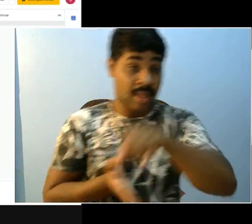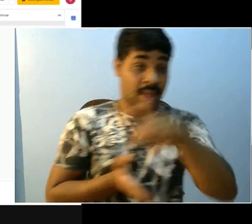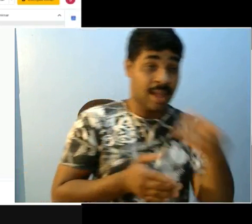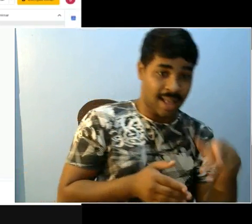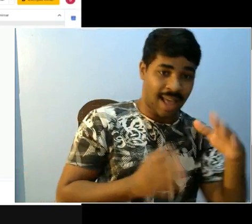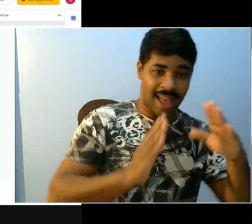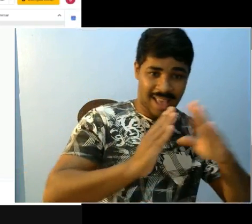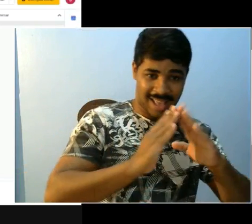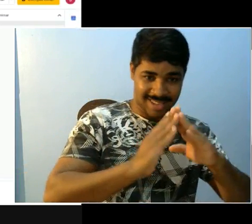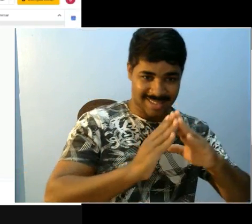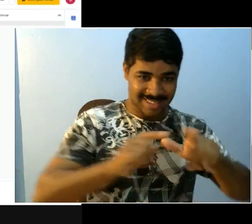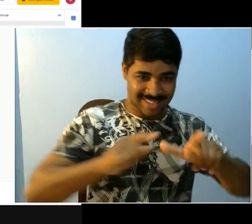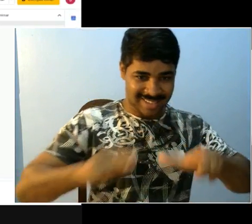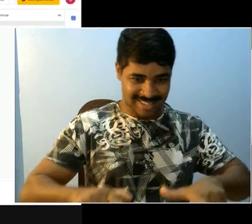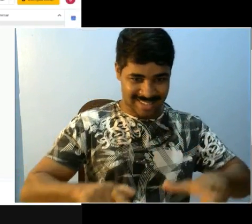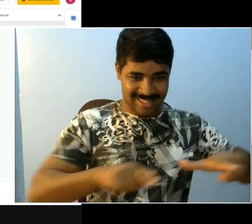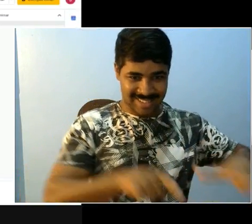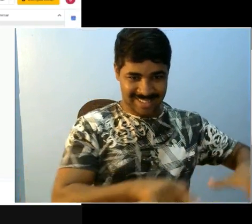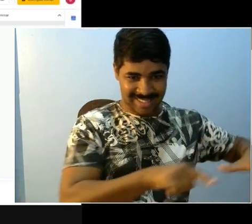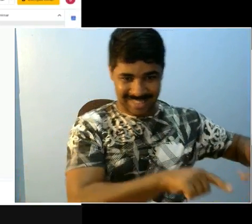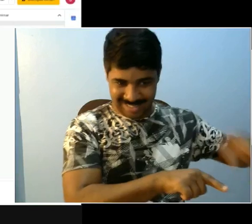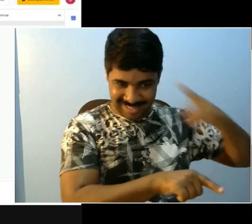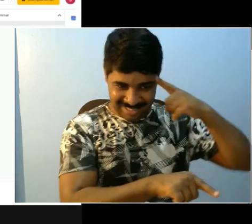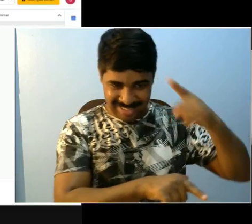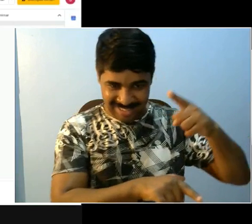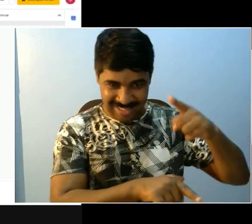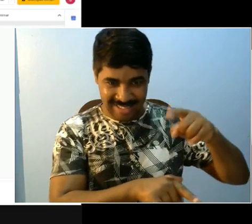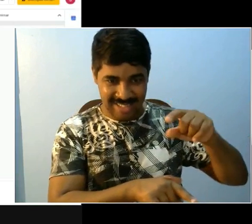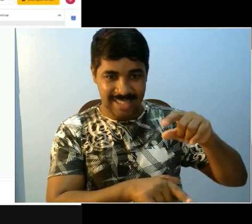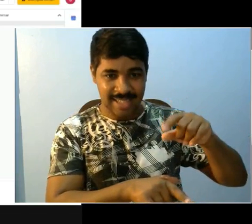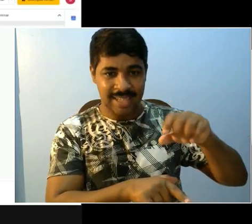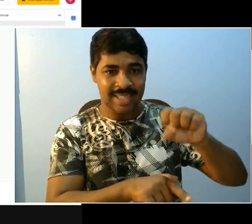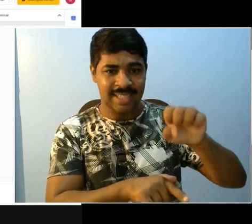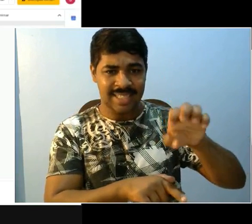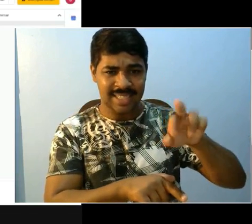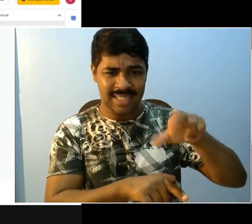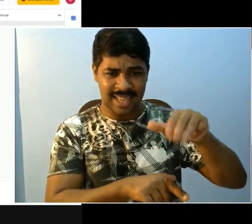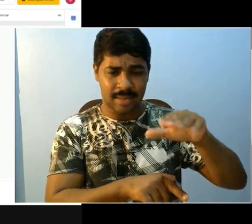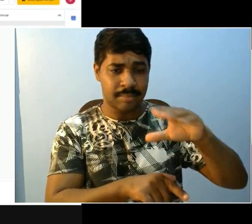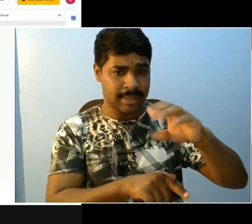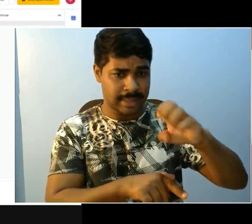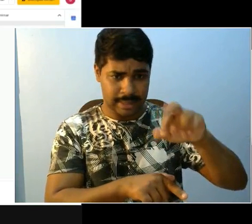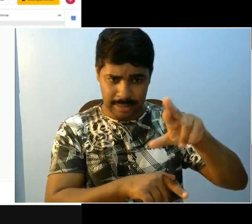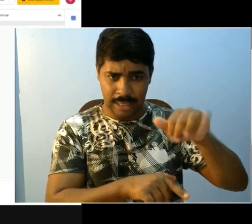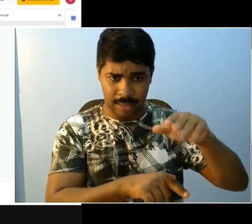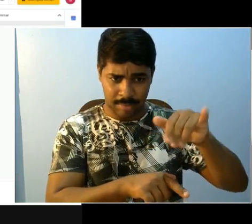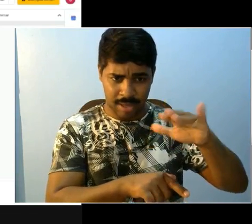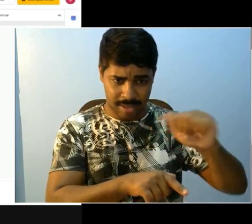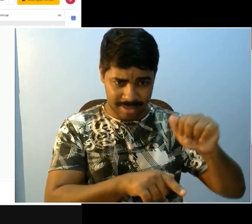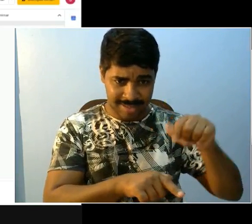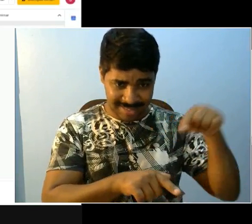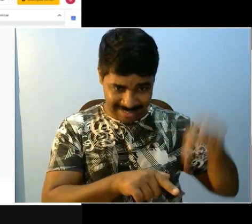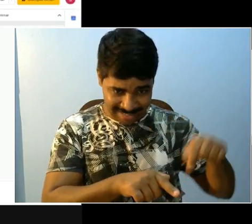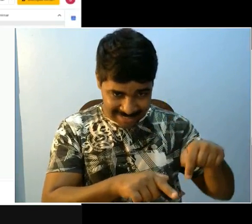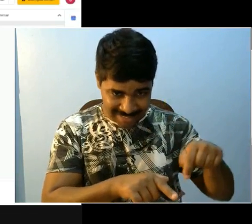Então, no caso, o asfalto vai ter um coeficiente de atrito maior do que na cerâmica.